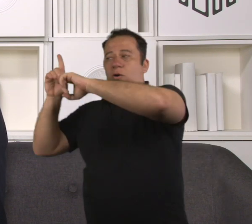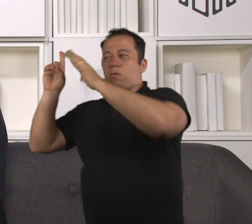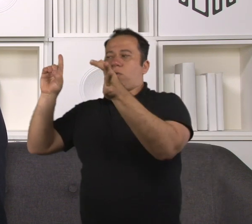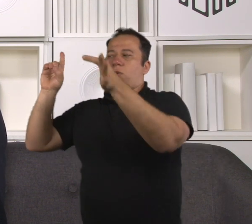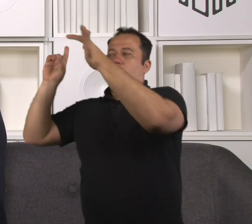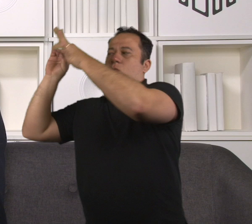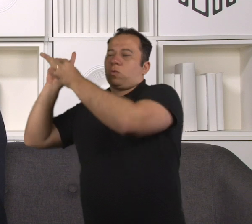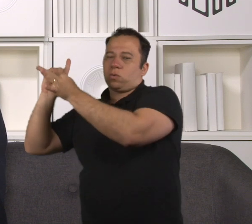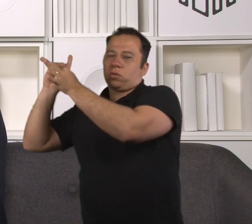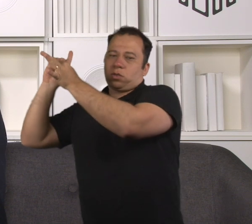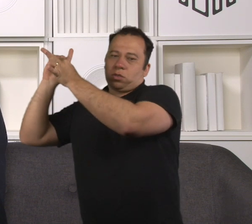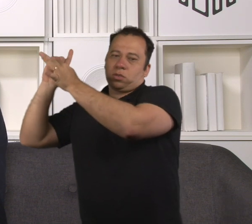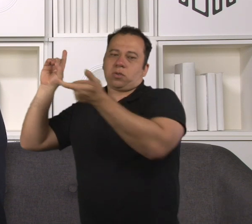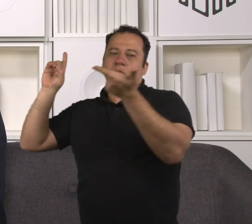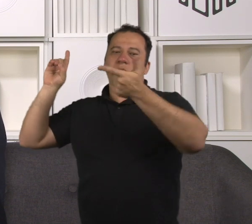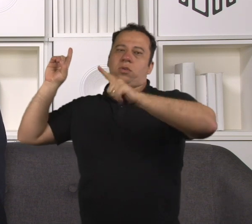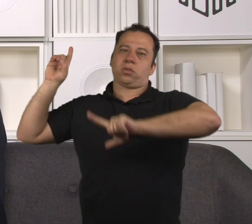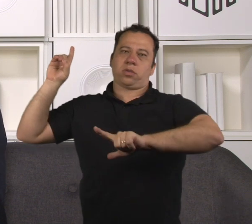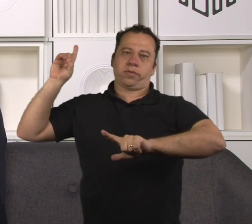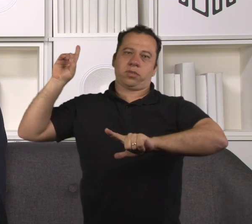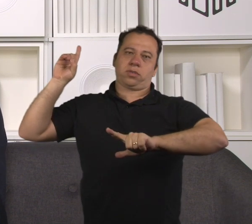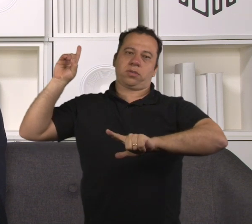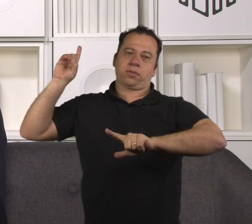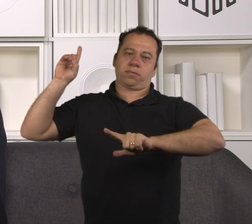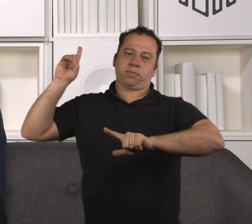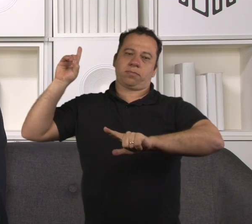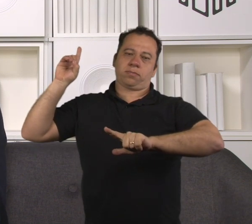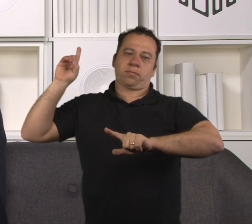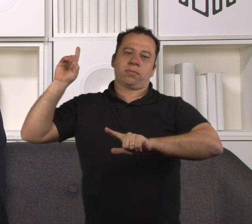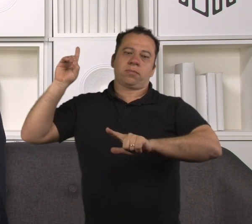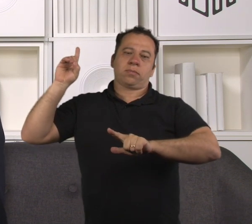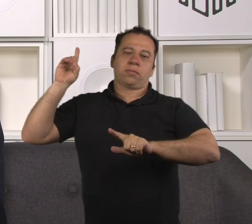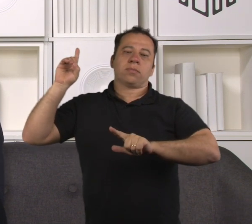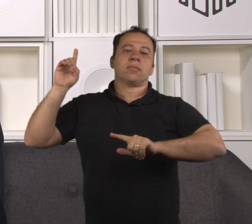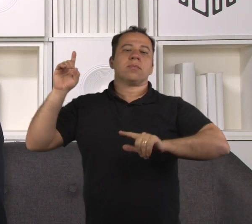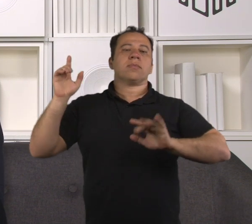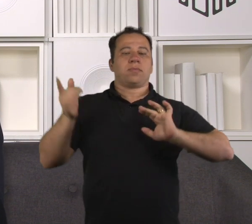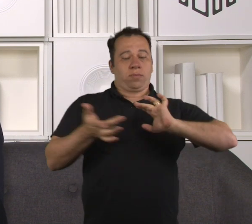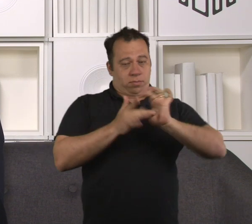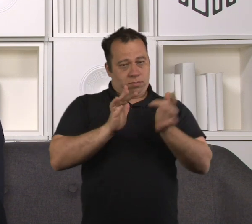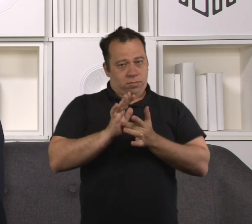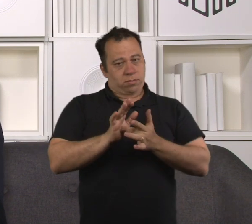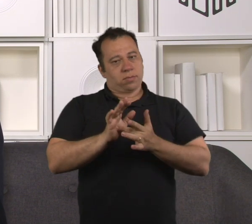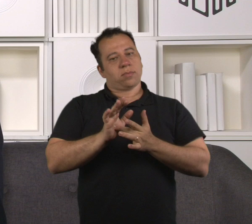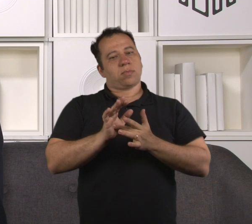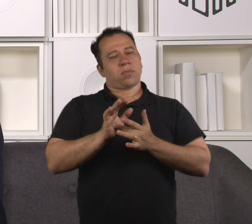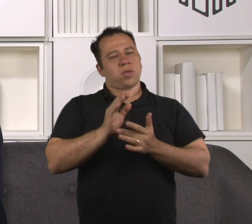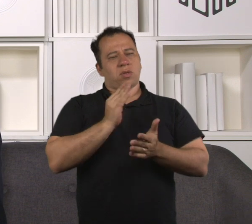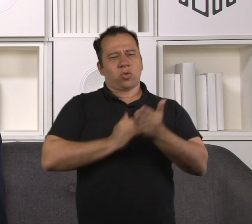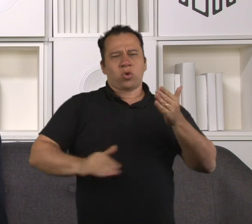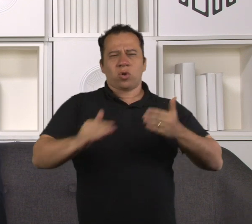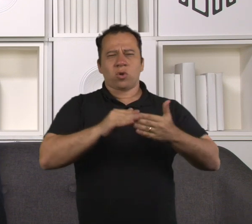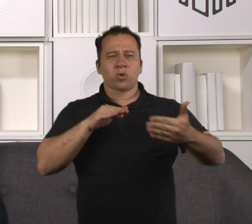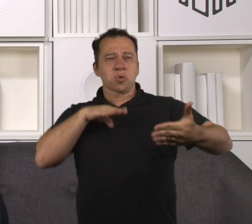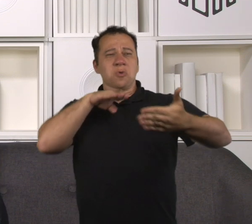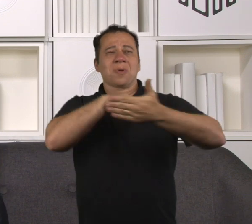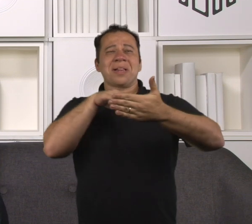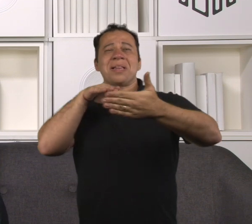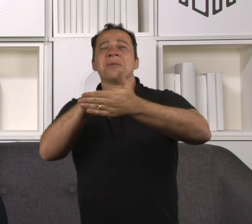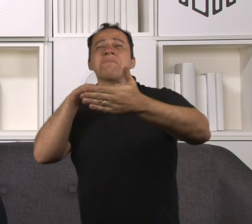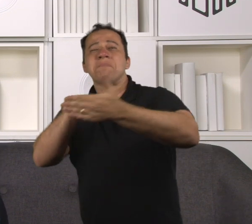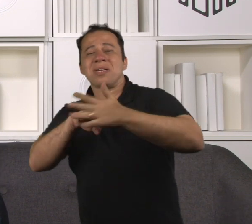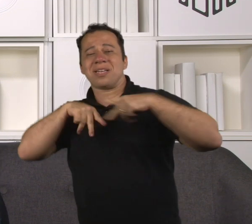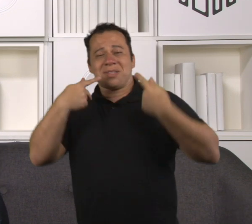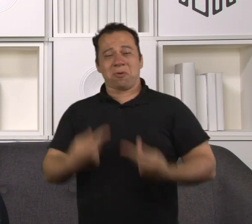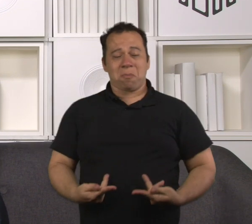a finitude humana, ele mergulha na morte e vence a morte e nos traz de volta para dentro de Deus. É isso que quer dizer que